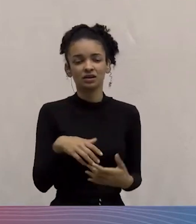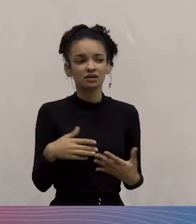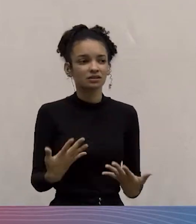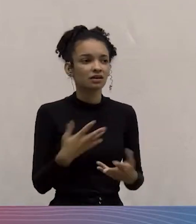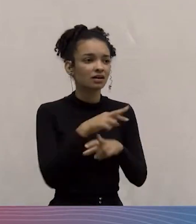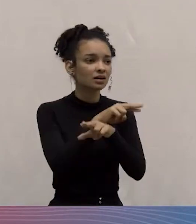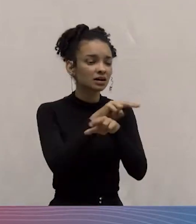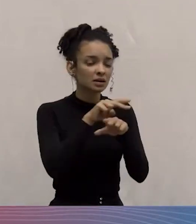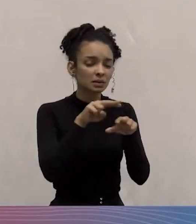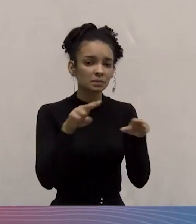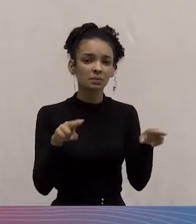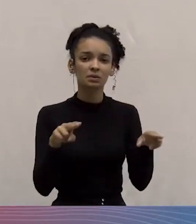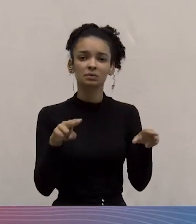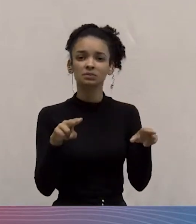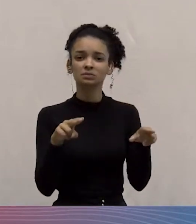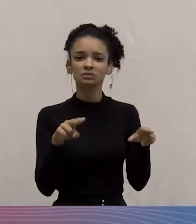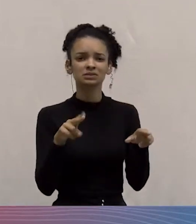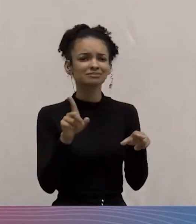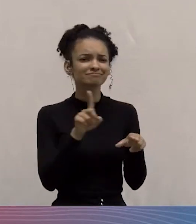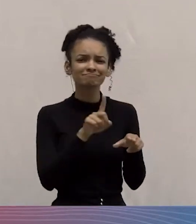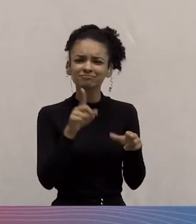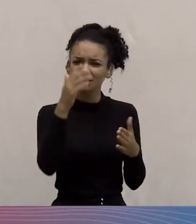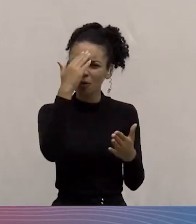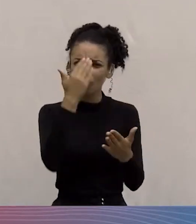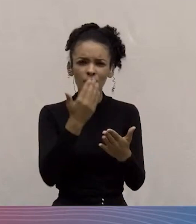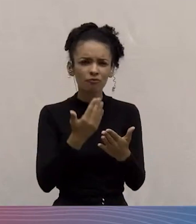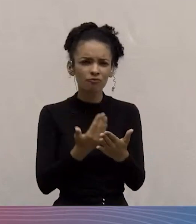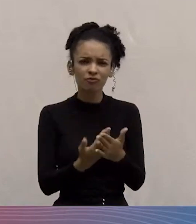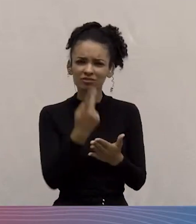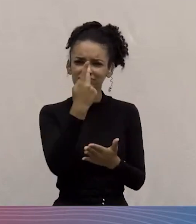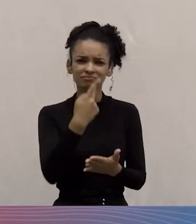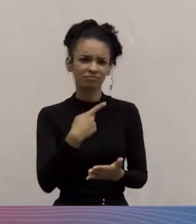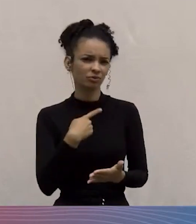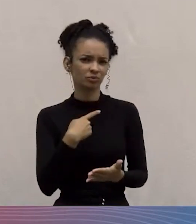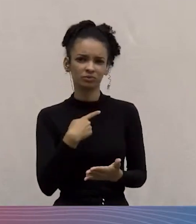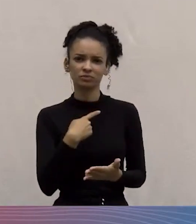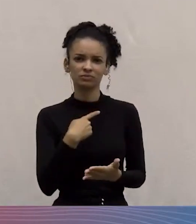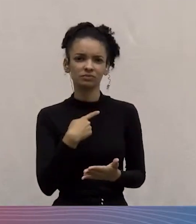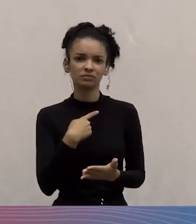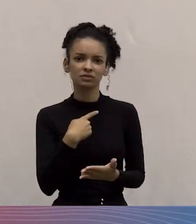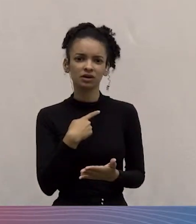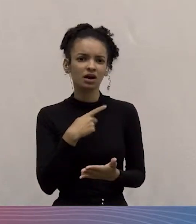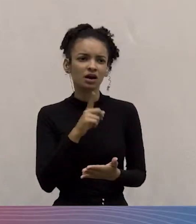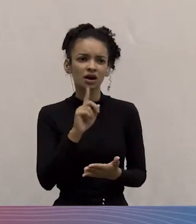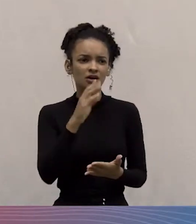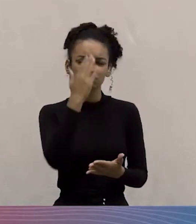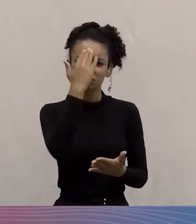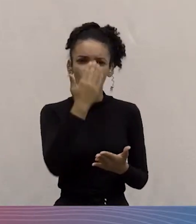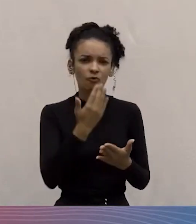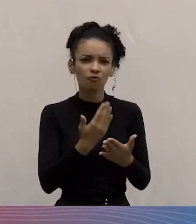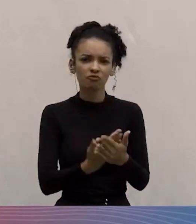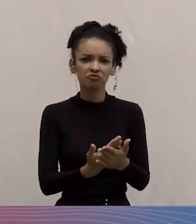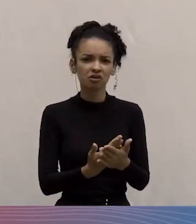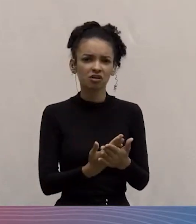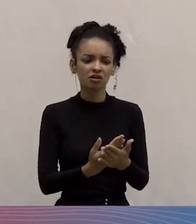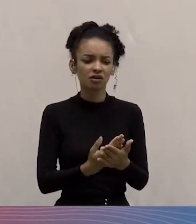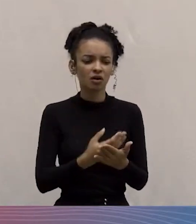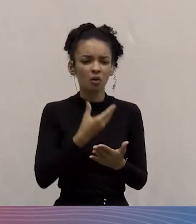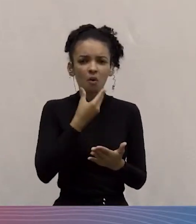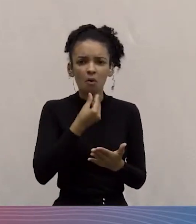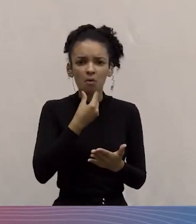Queridos irmãos e irmãs, não confie mais na sua carne. Não confie mais no seu homem